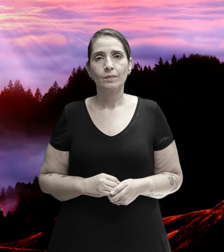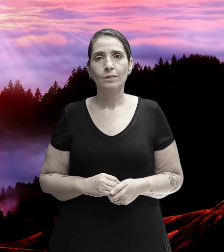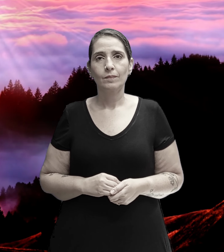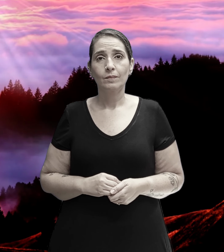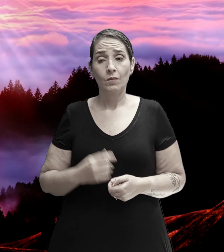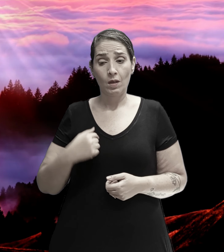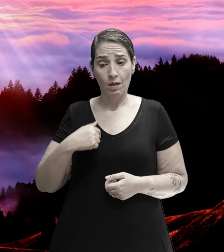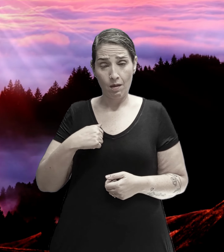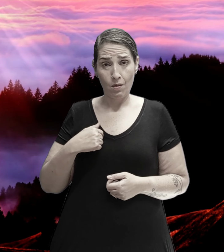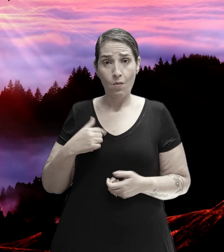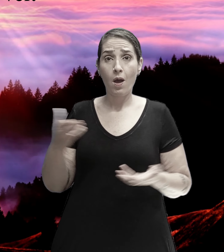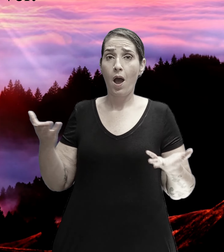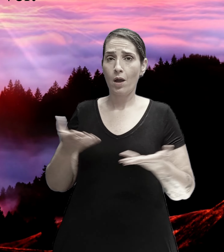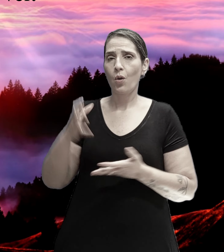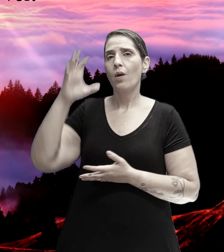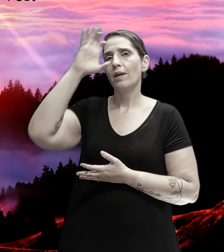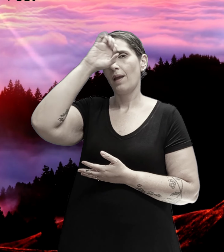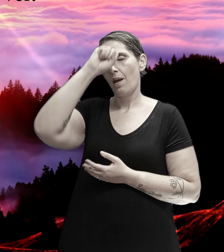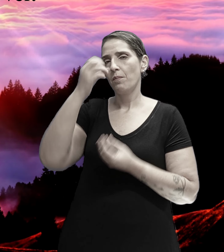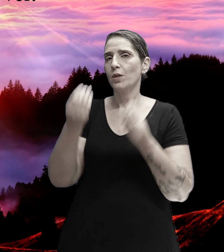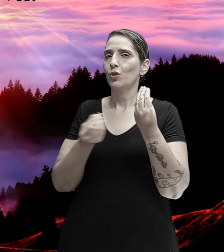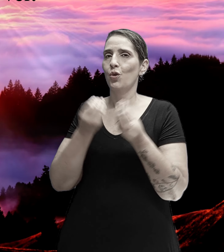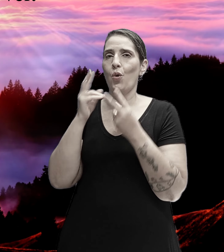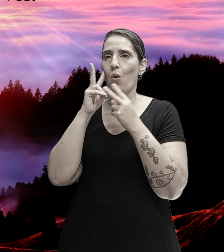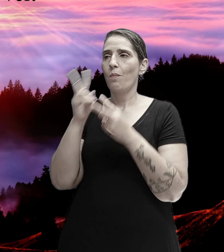E é assim que tenho aprendido a ver,